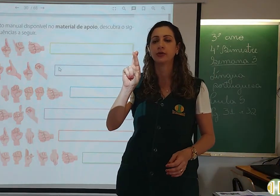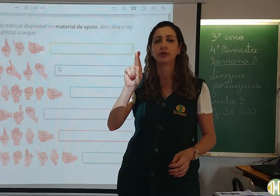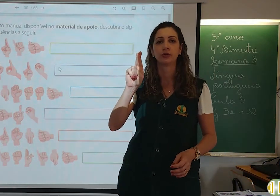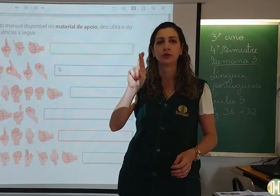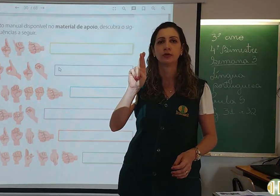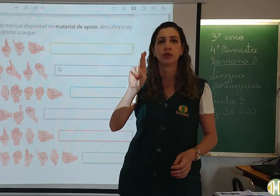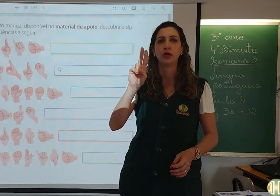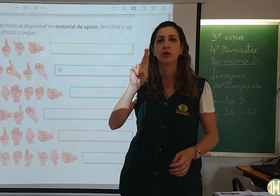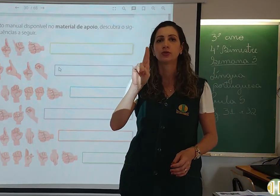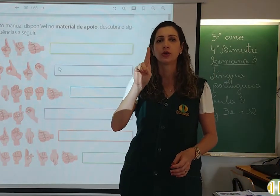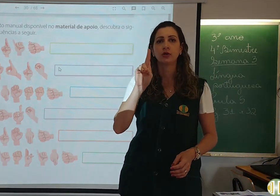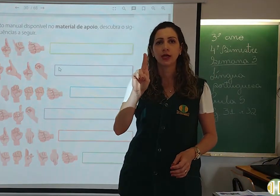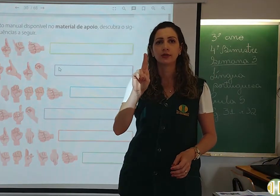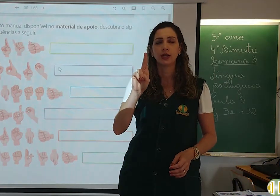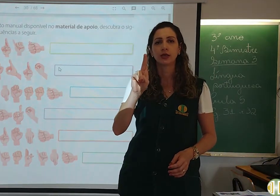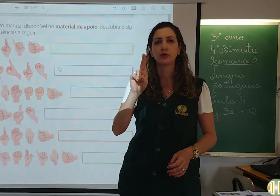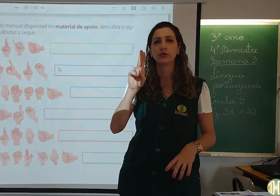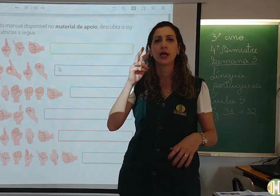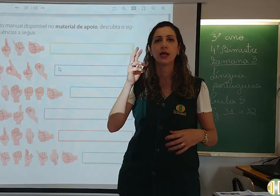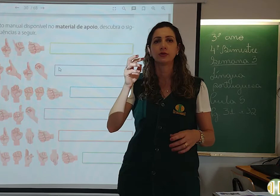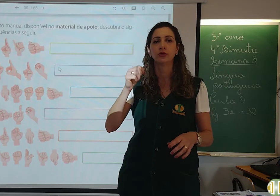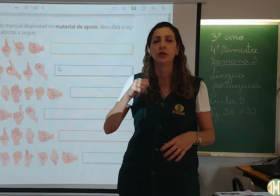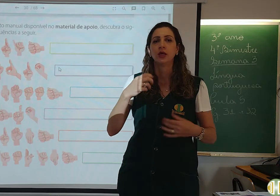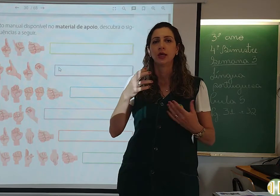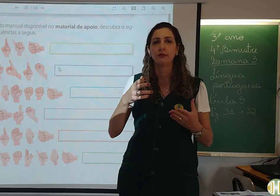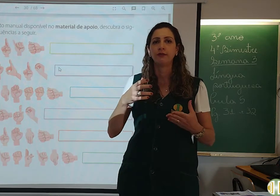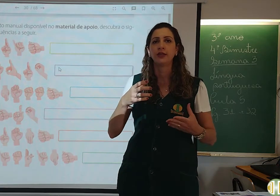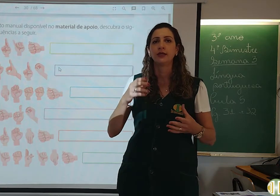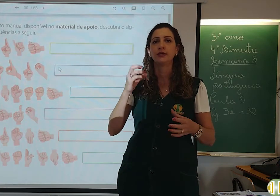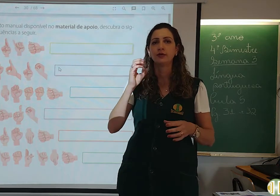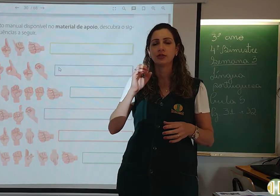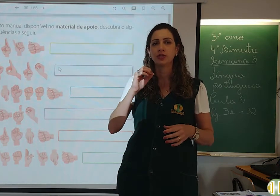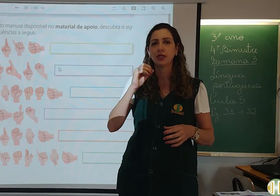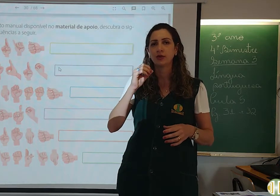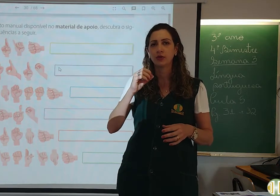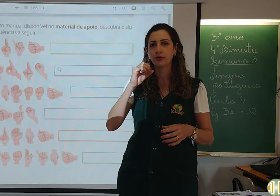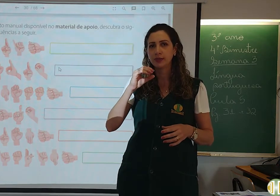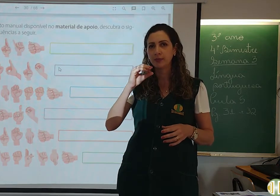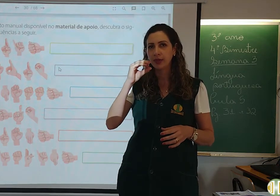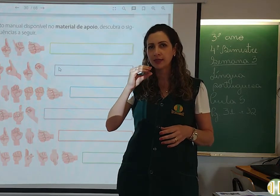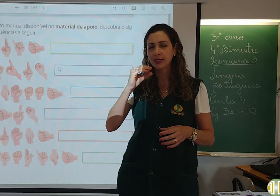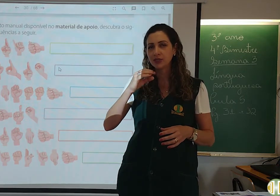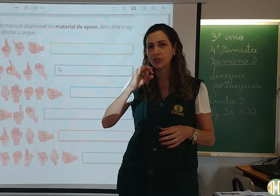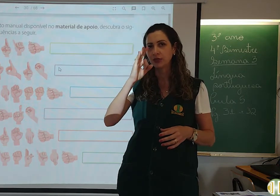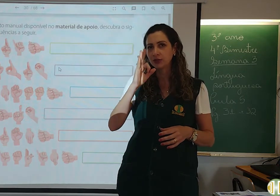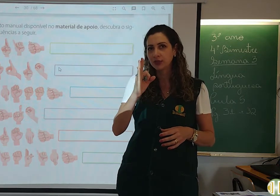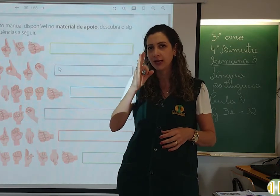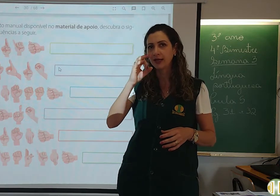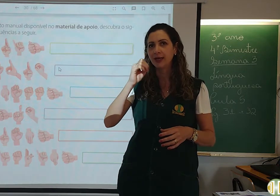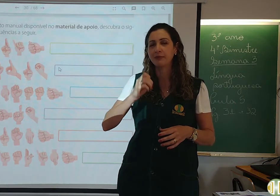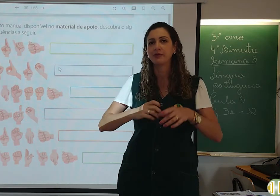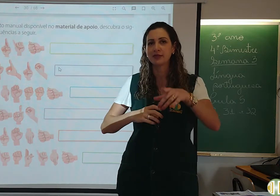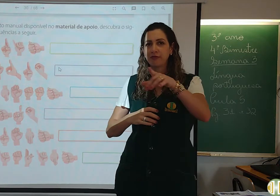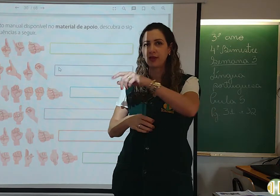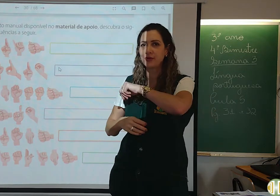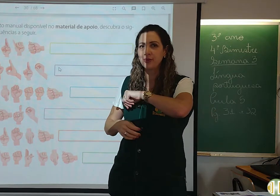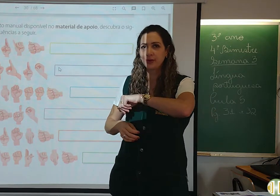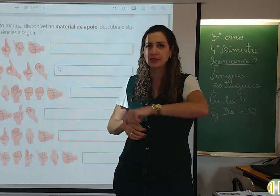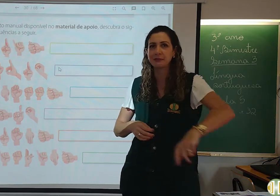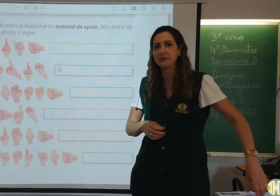dedo, ou só o lado que ele é cruzado, enfim. Então a gente tem que fazer bem certinho. Então treina aí para você falar alguma coisa para